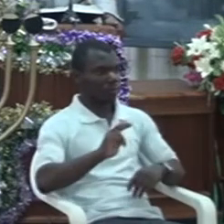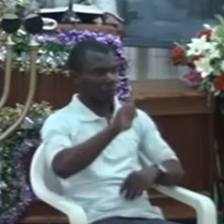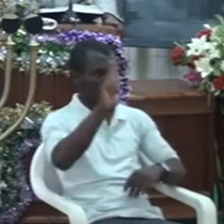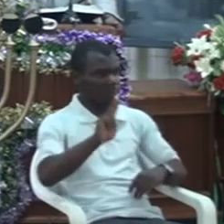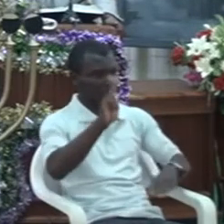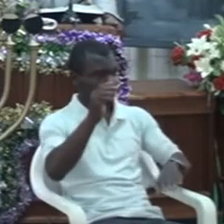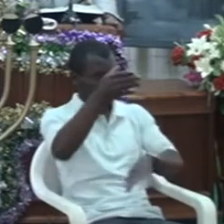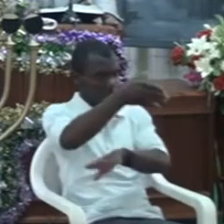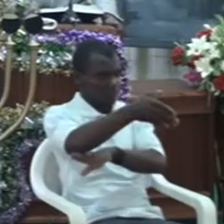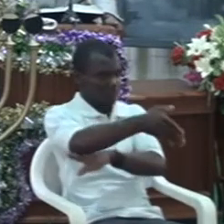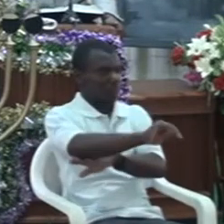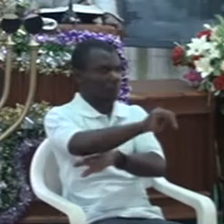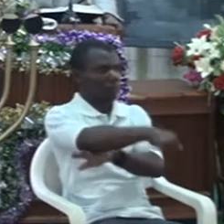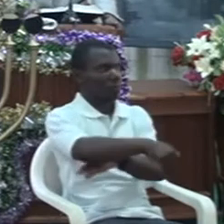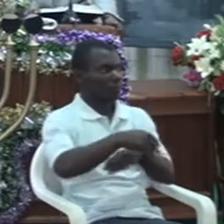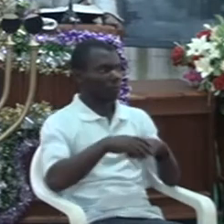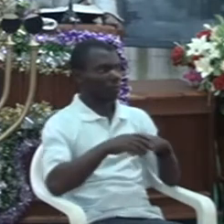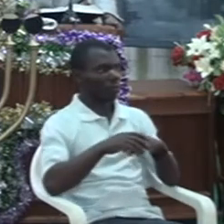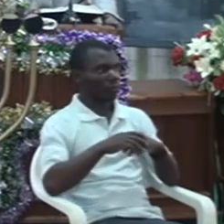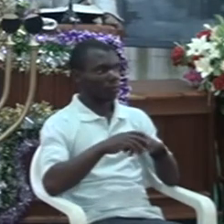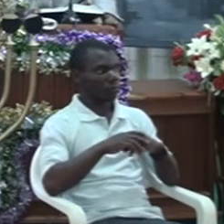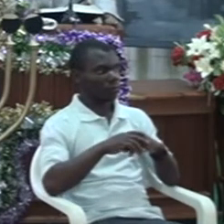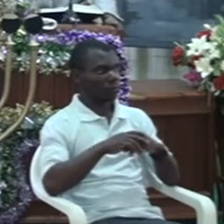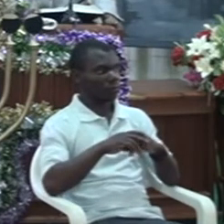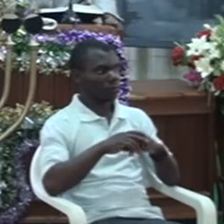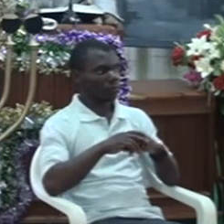na siku ya tano magharibi,